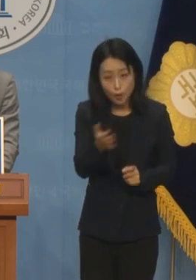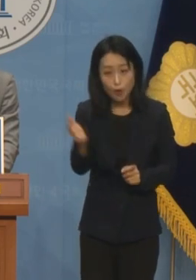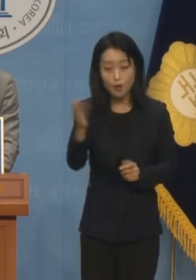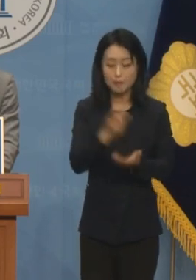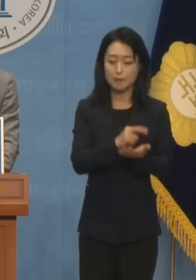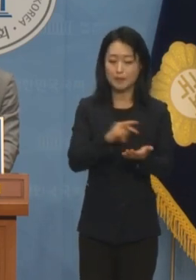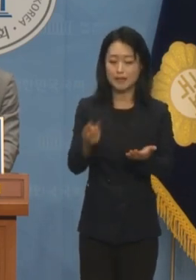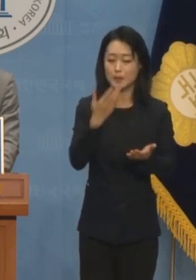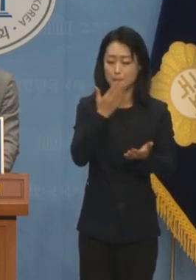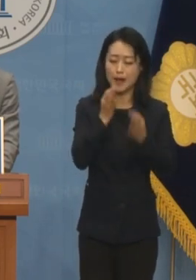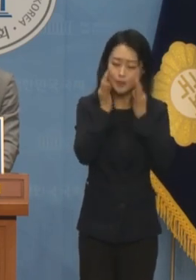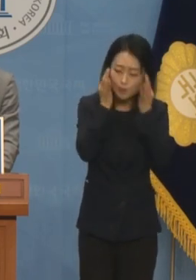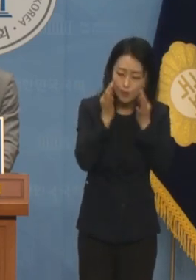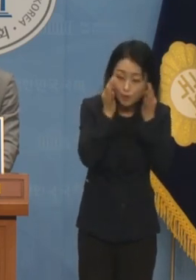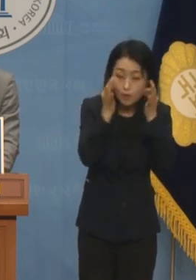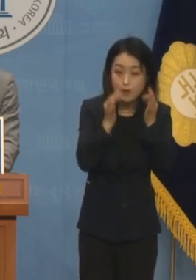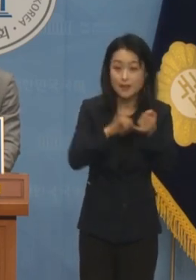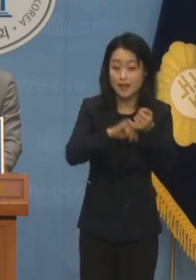개정안 의결에